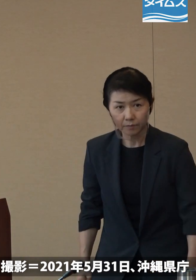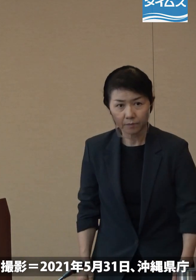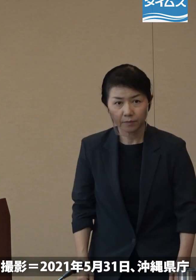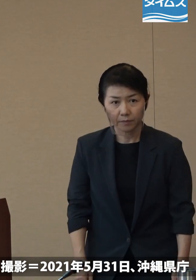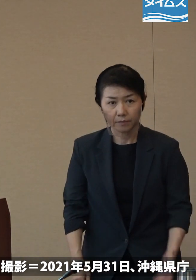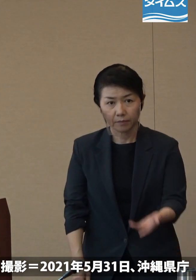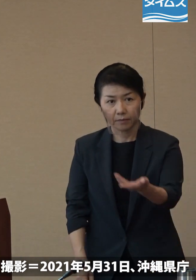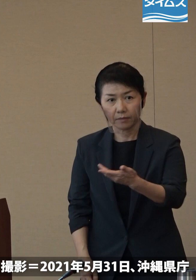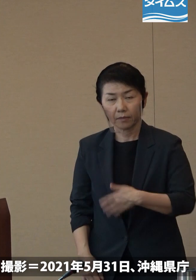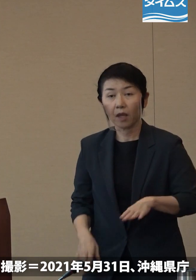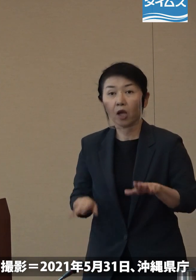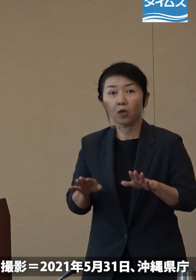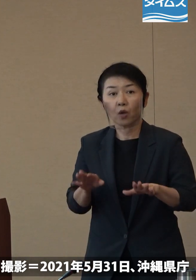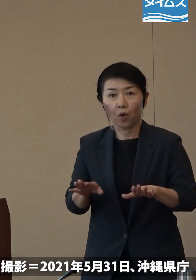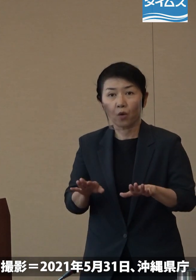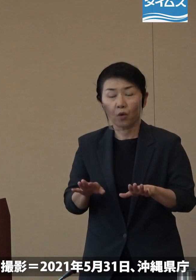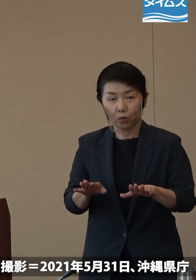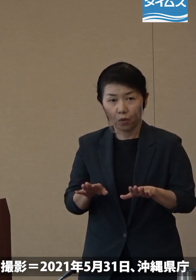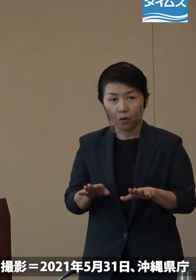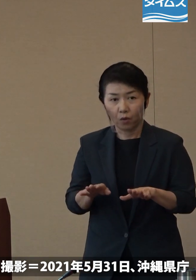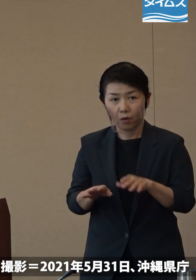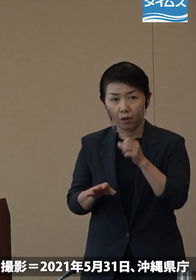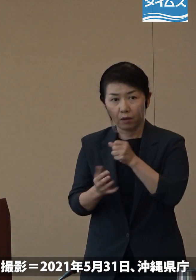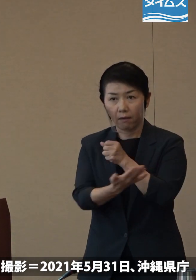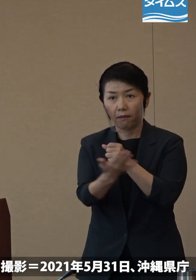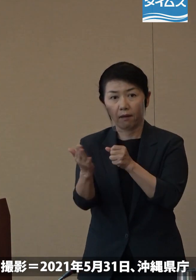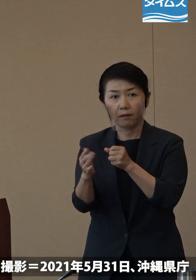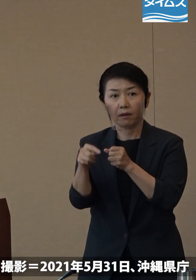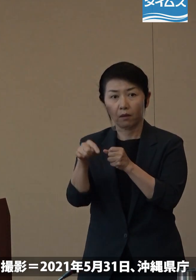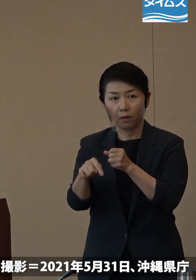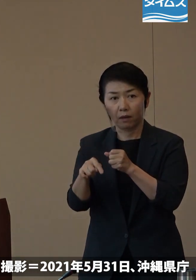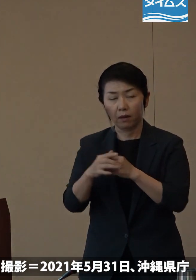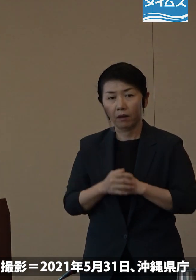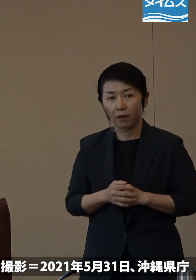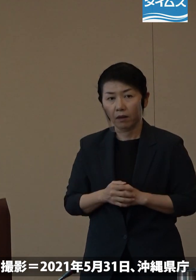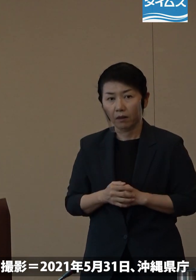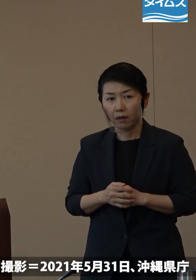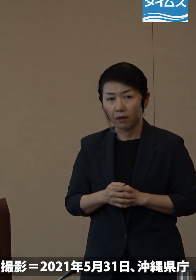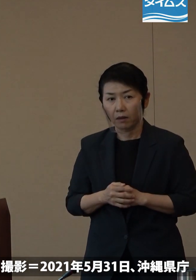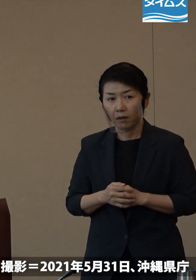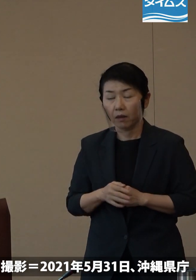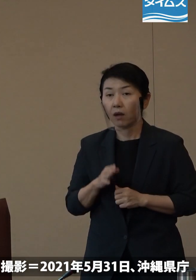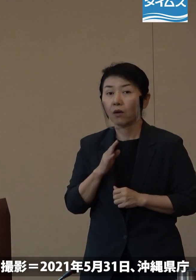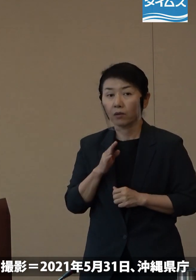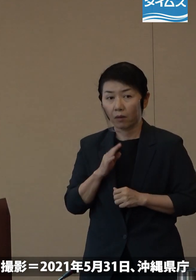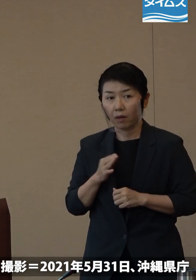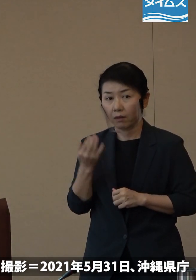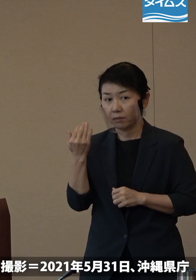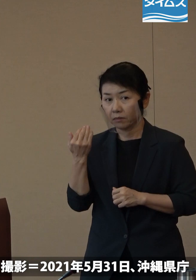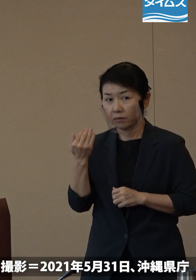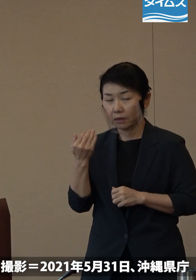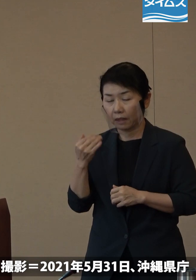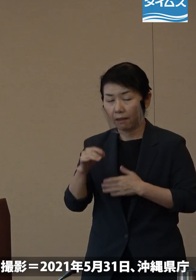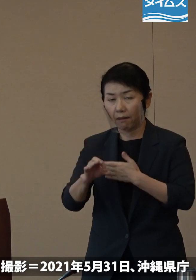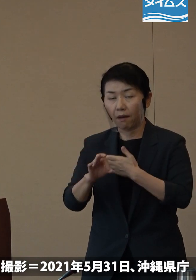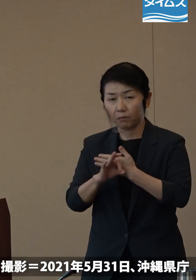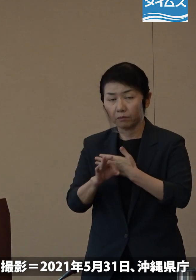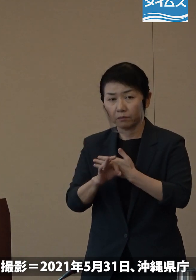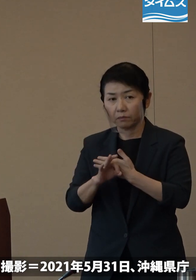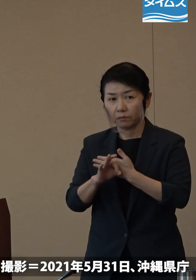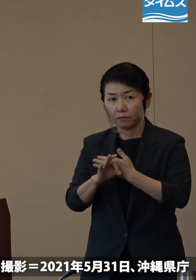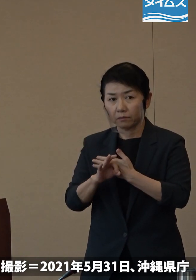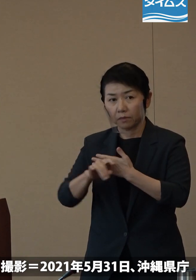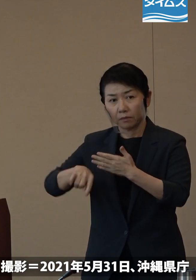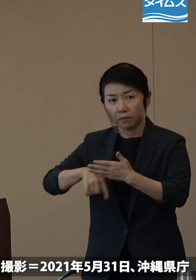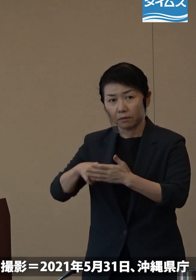ありがとうございます。普通の視点からなんですけども、今日この時間の会見は自律神経の法案を発表する予定でした。はい、で今日の